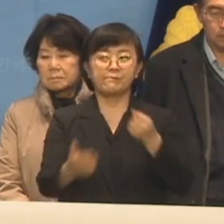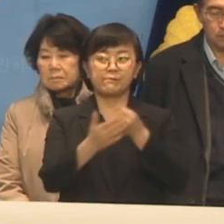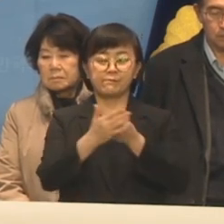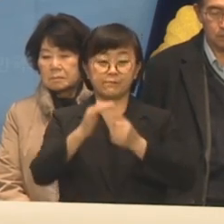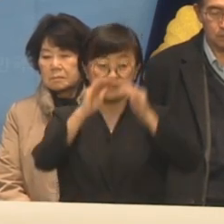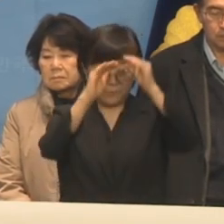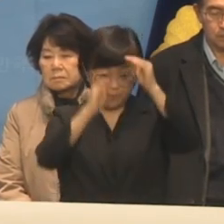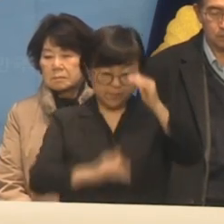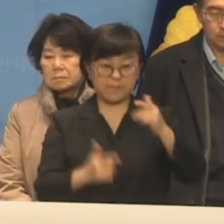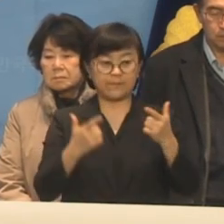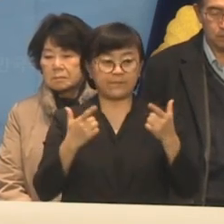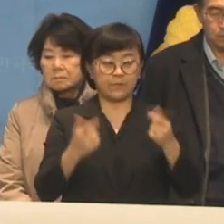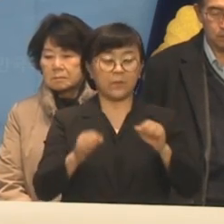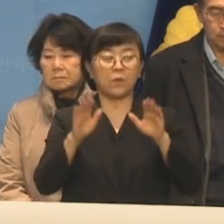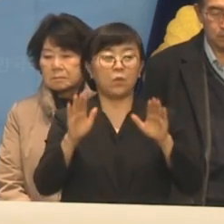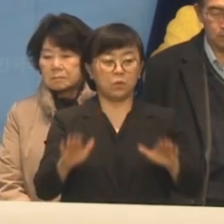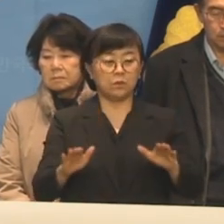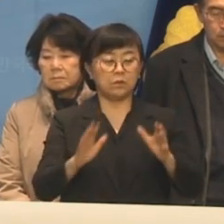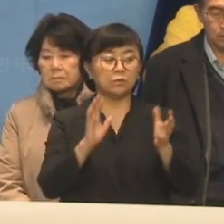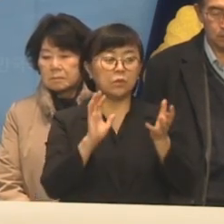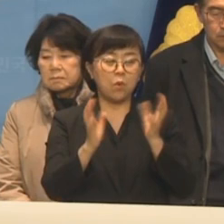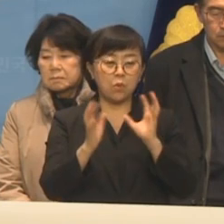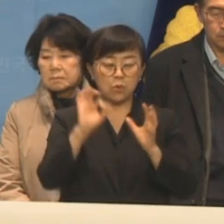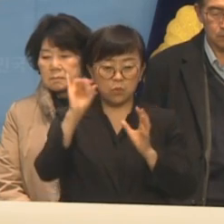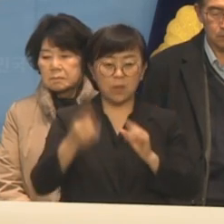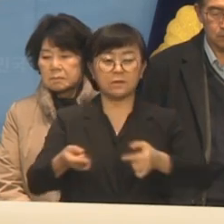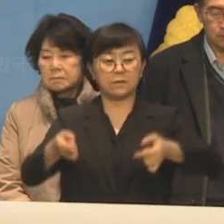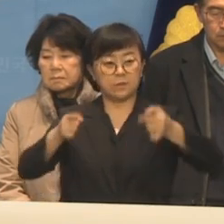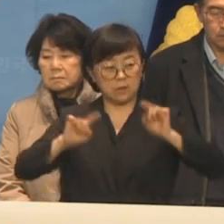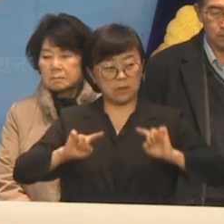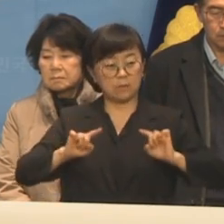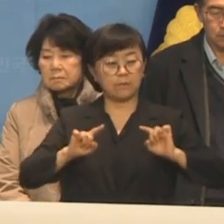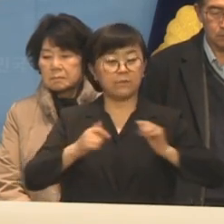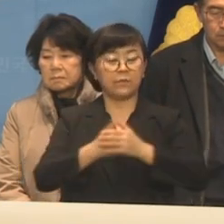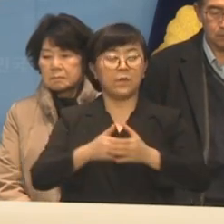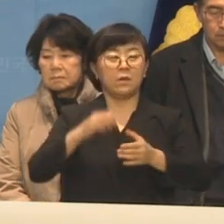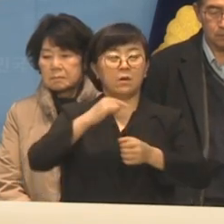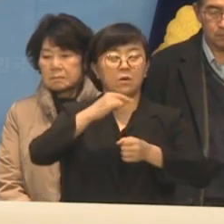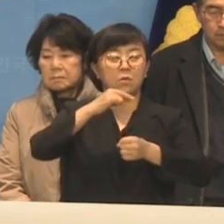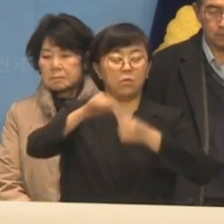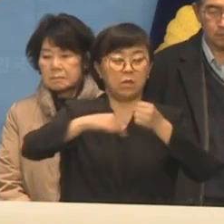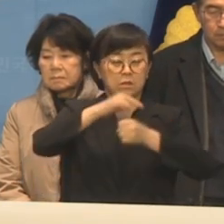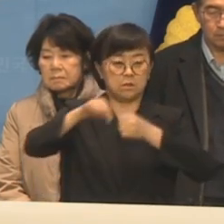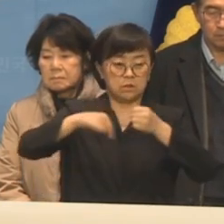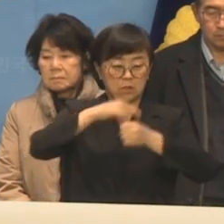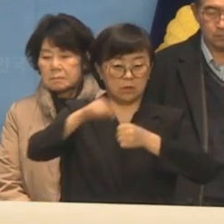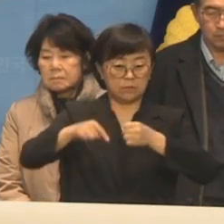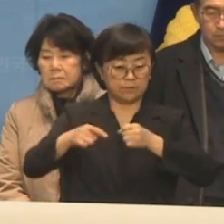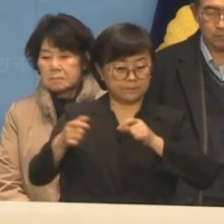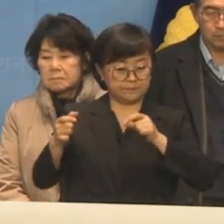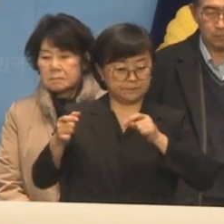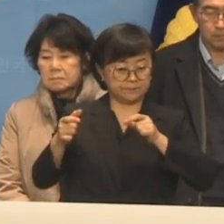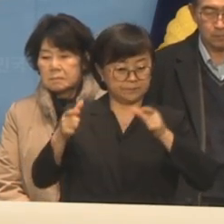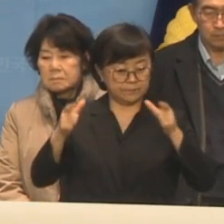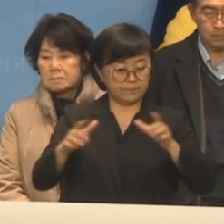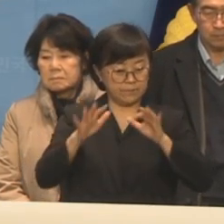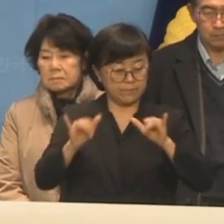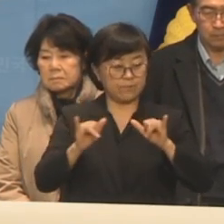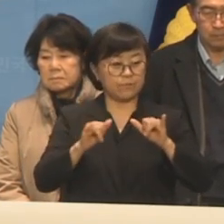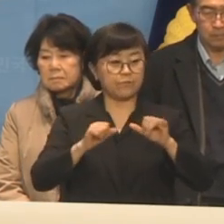다음과 같이 오늘 토론회에 참석한 월성원전 지역 주민과